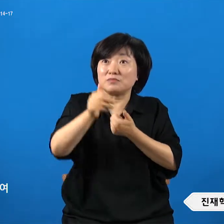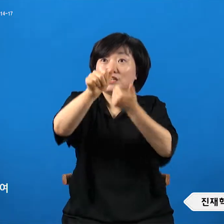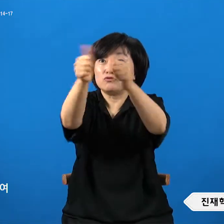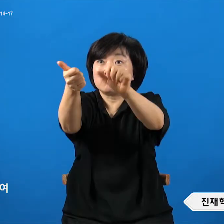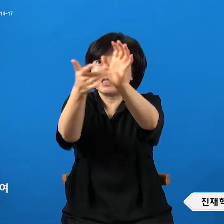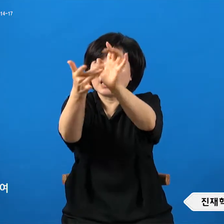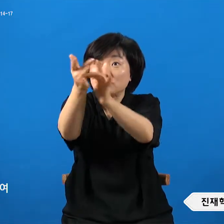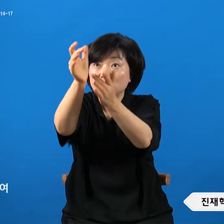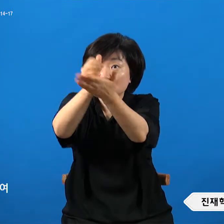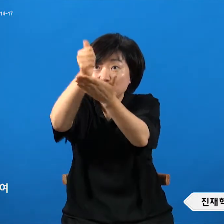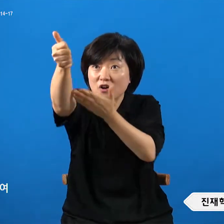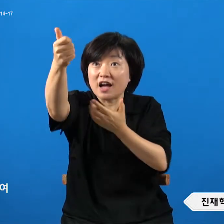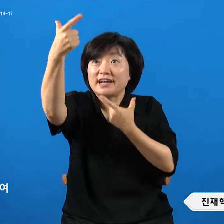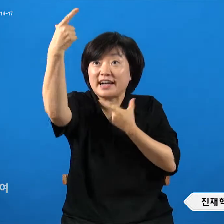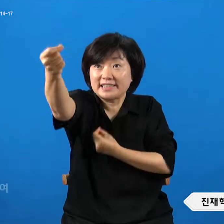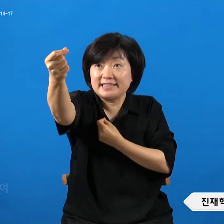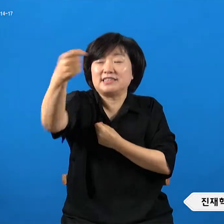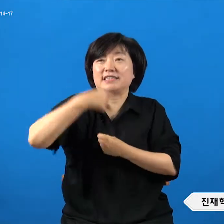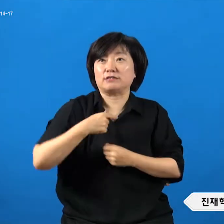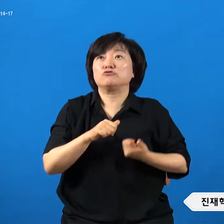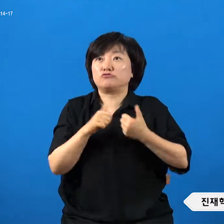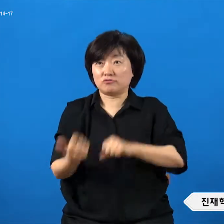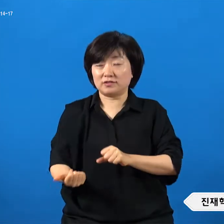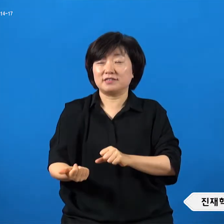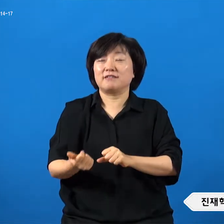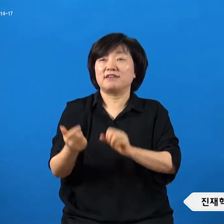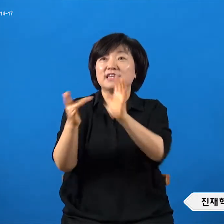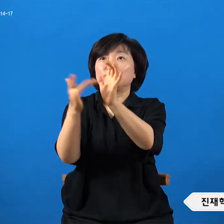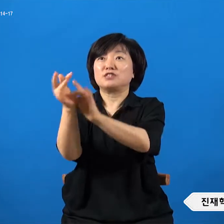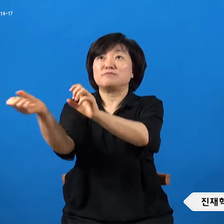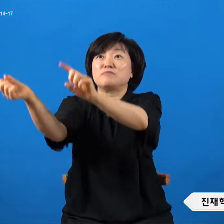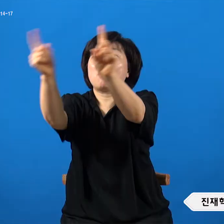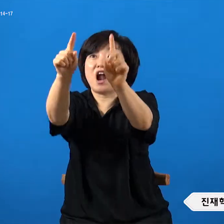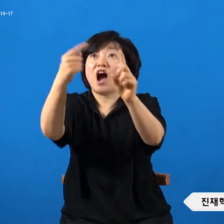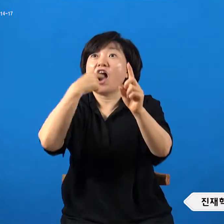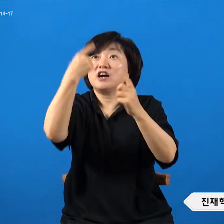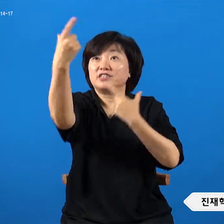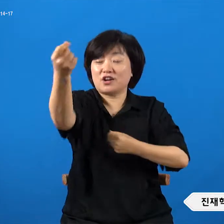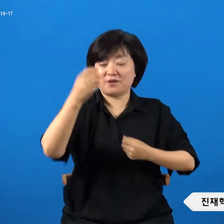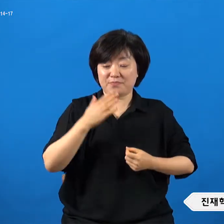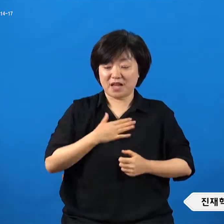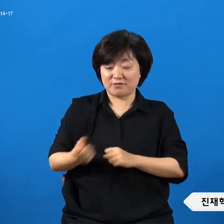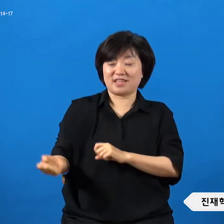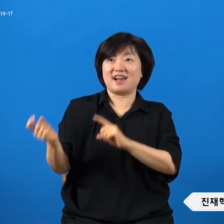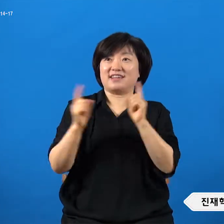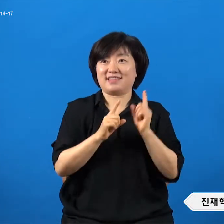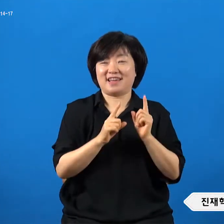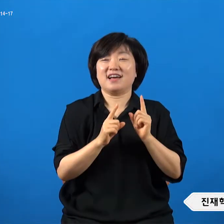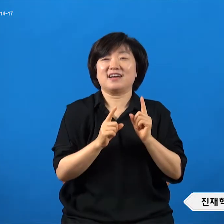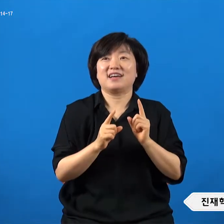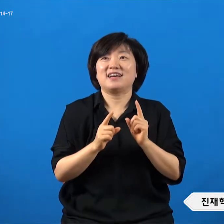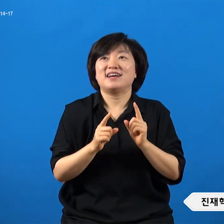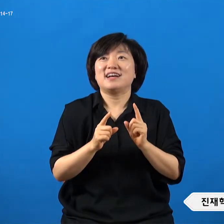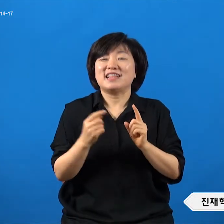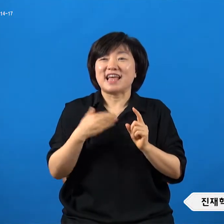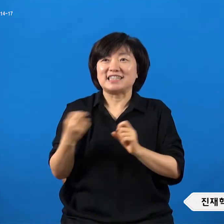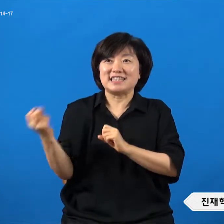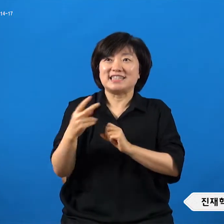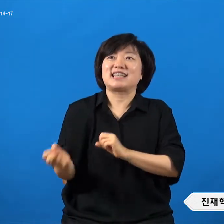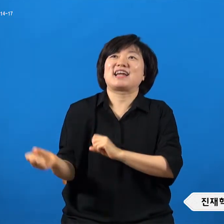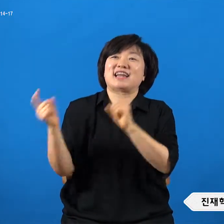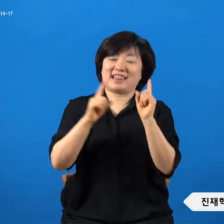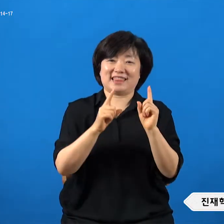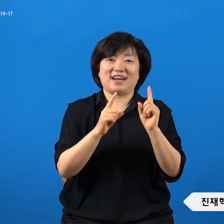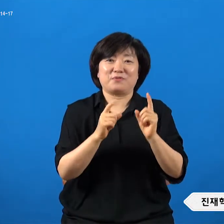함께 우리도 이미 죽은 것이라고 말씀합니다. 주님의 부활하심으로 우리를 살리셨다고 말씀합니다. 우리가 다시